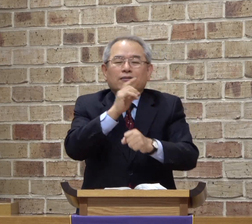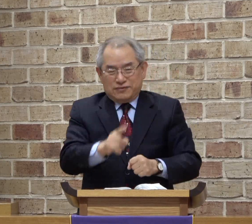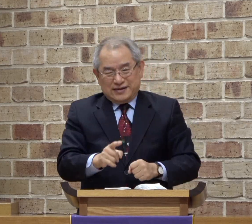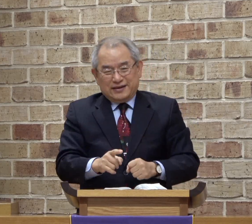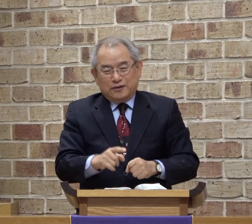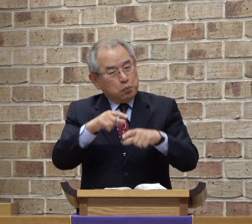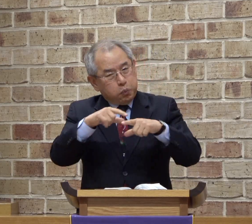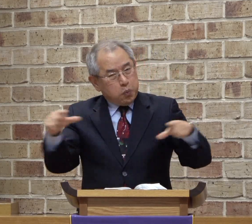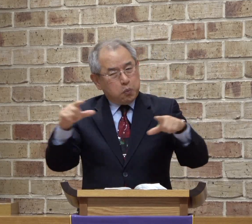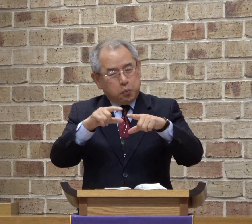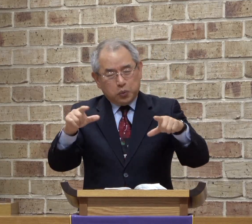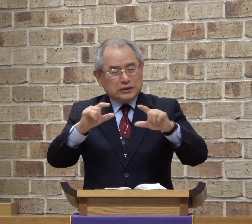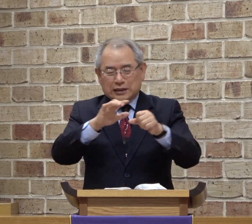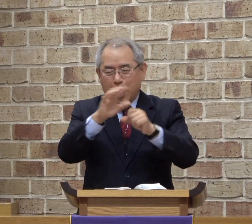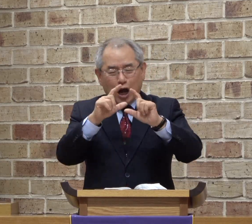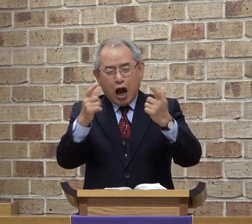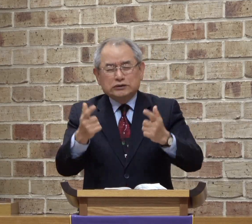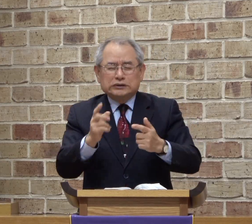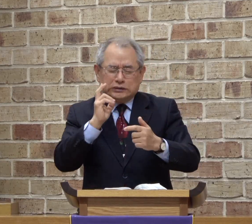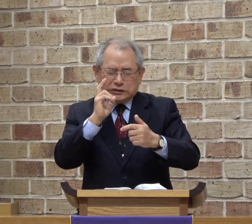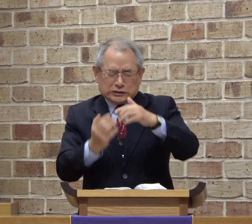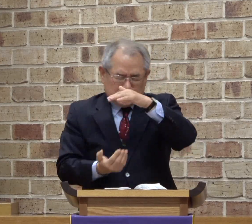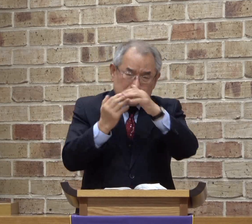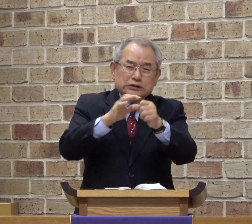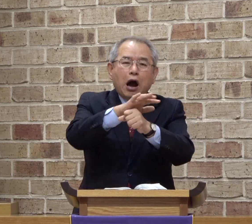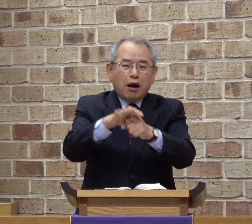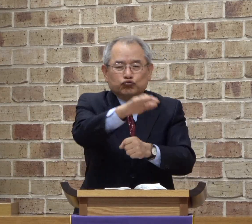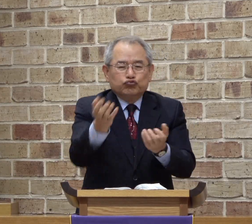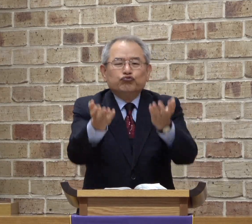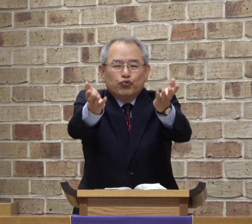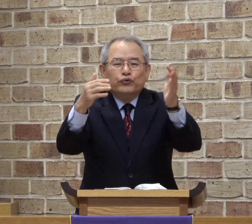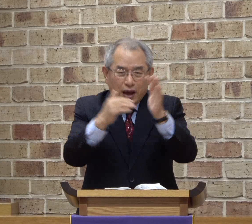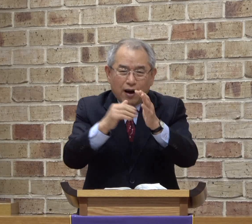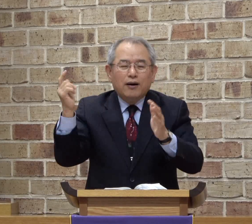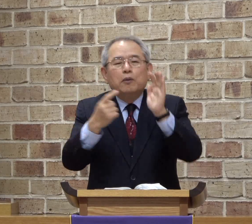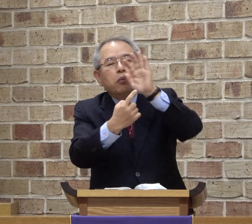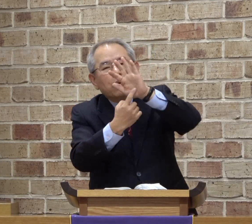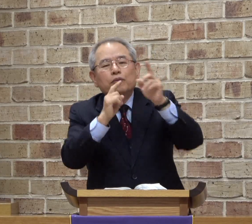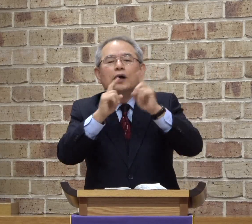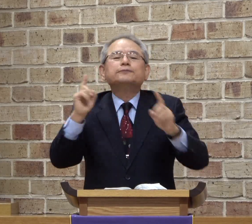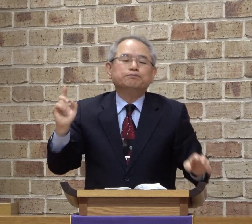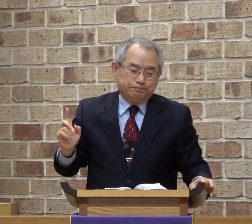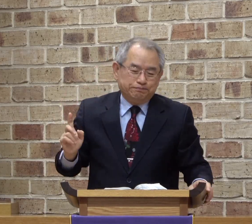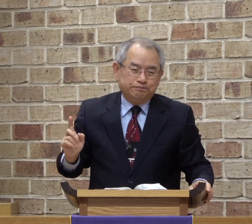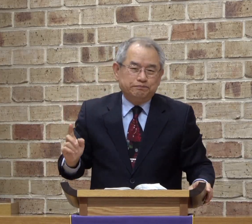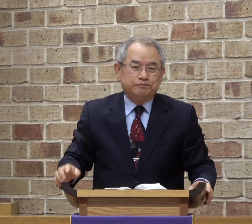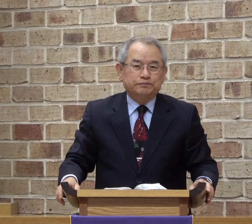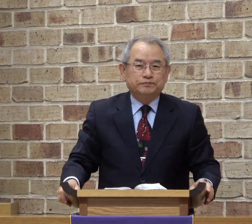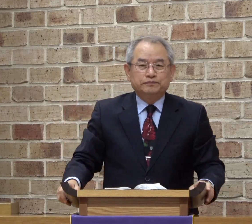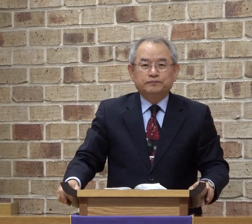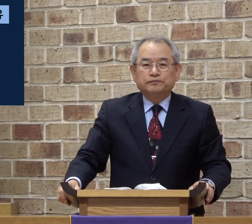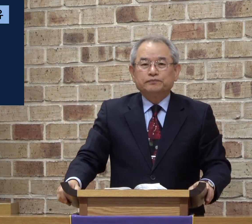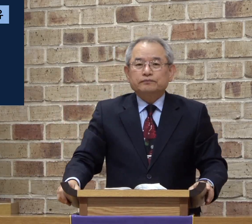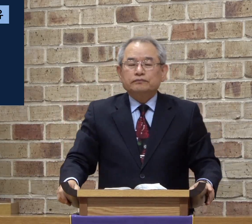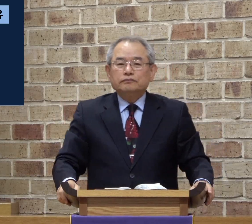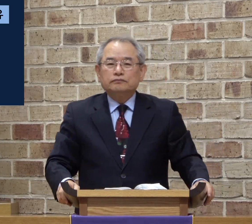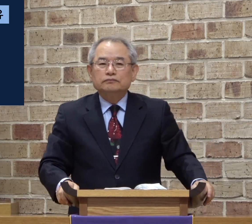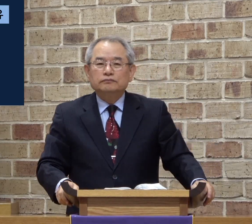아주 짧은 말씀입니다. 그런데 이 말씀을 잘 해석해보면 너무나도 놀라운 의미가 있습니다. 이 말씀